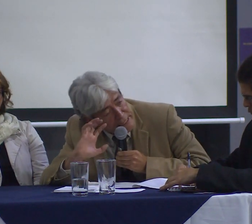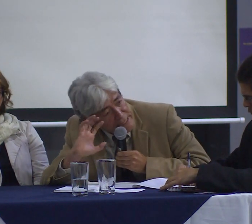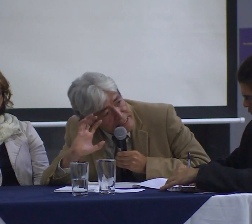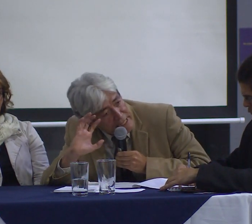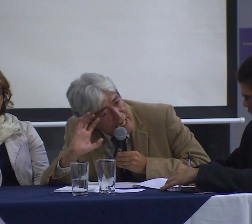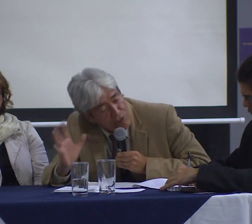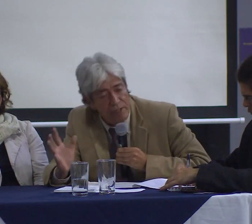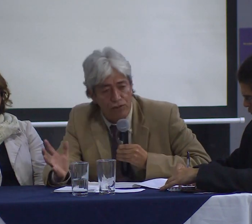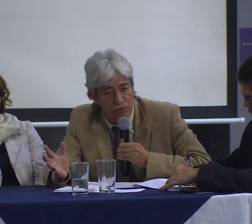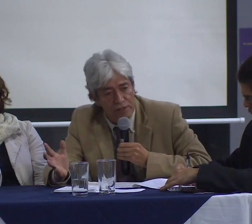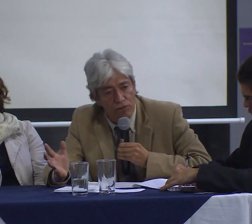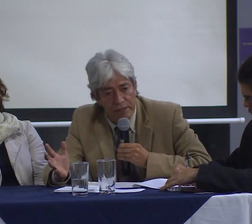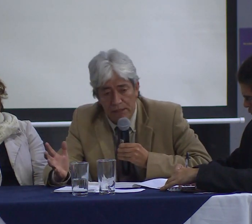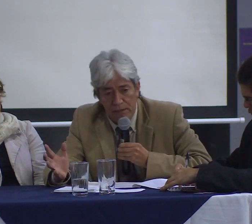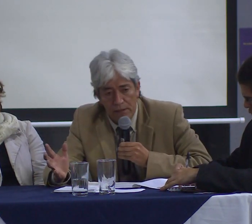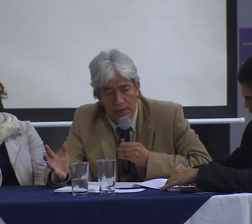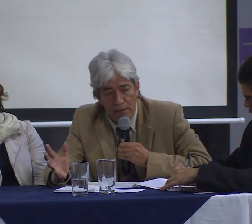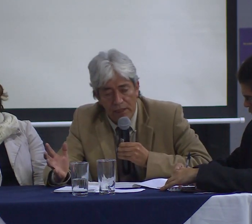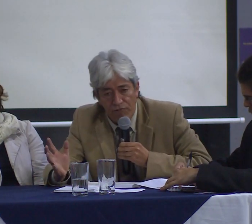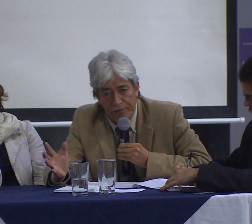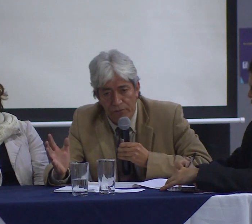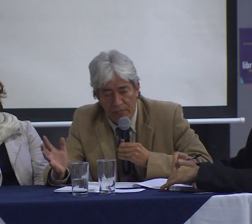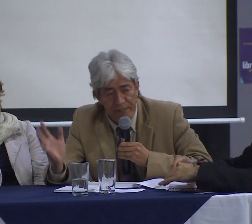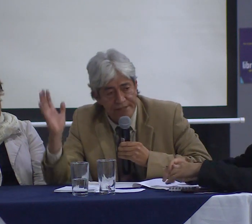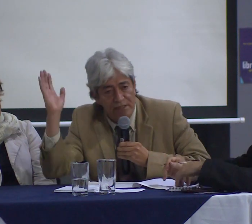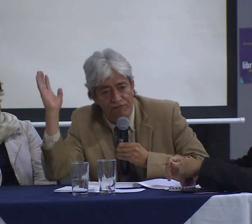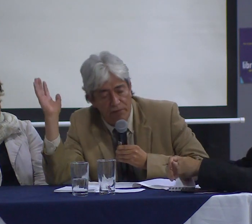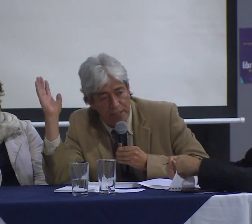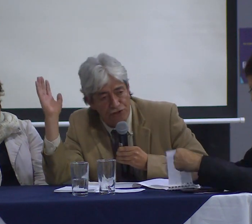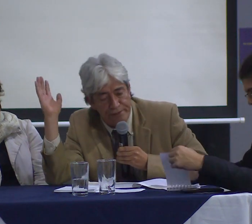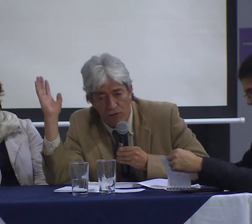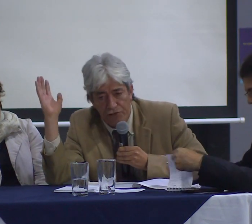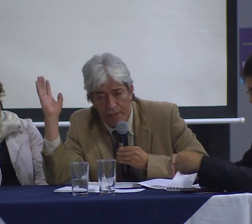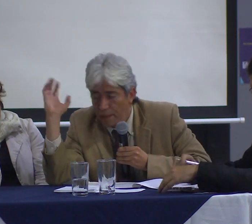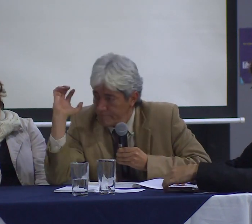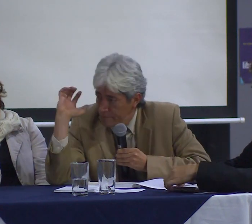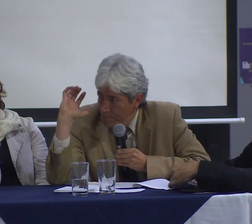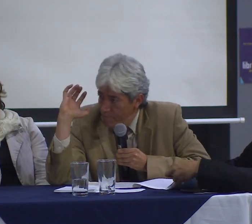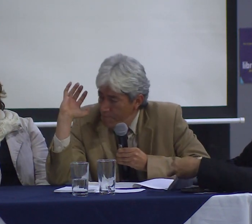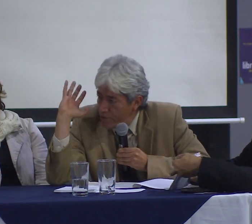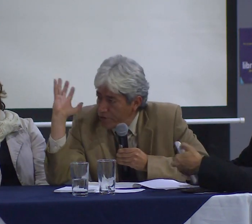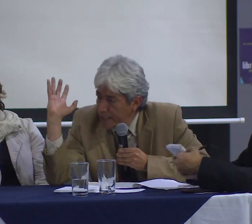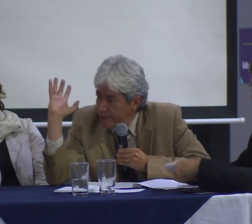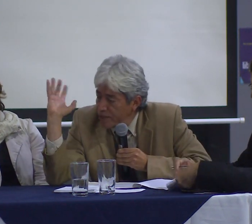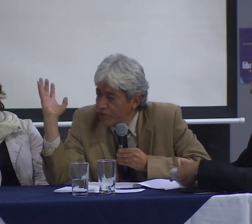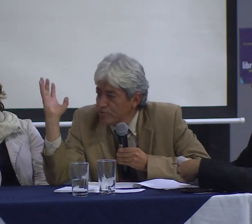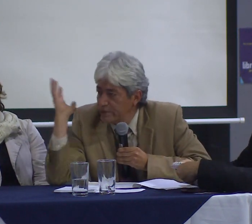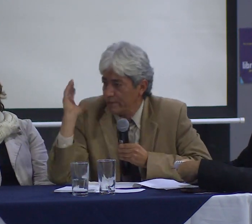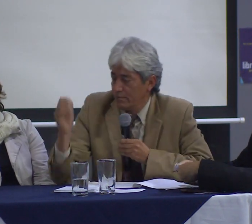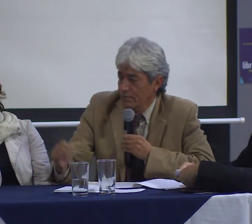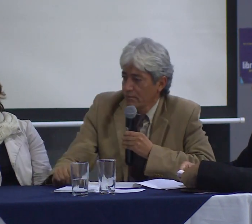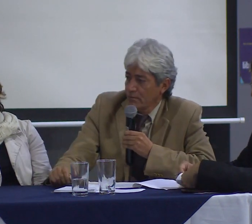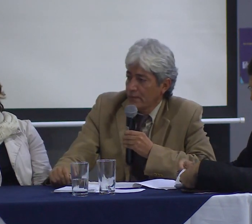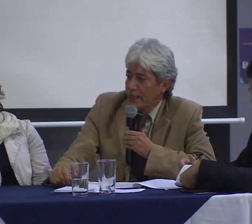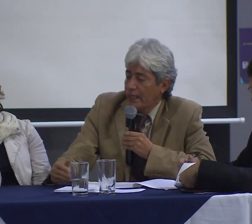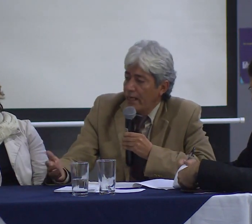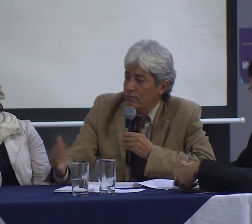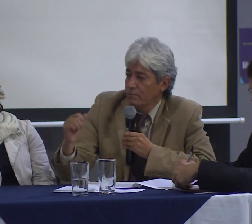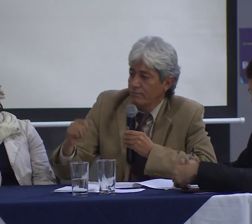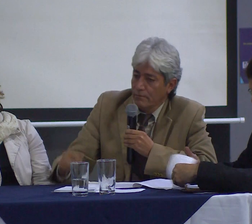hombre que hay unas condiciones que afortunadamente esa reforma el 80 el 80 proyectan y fórmula